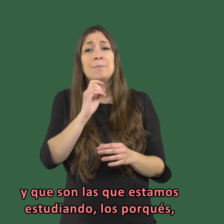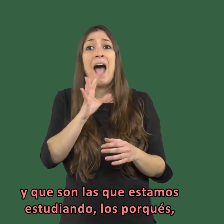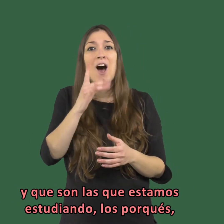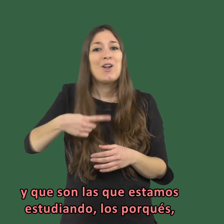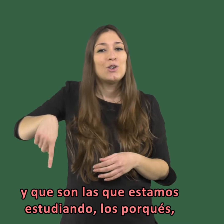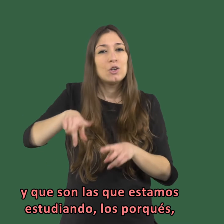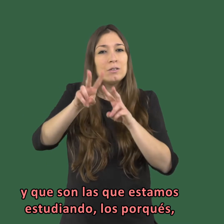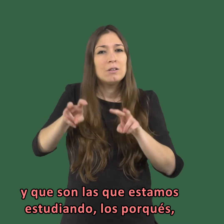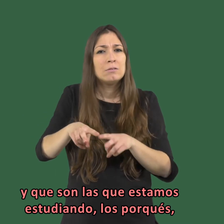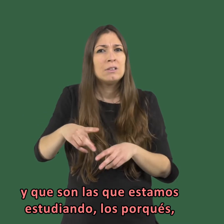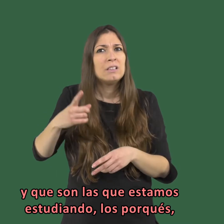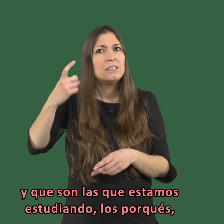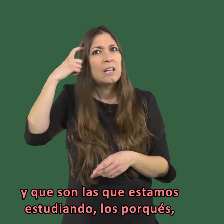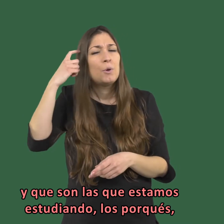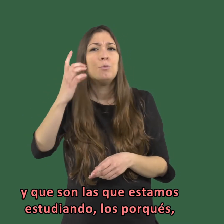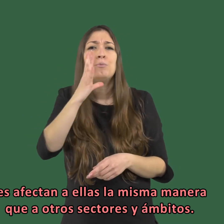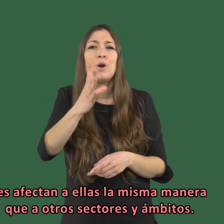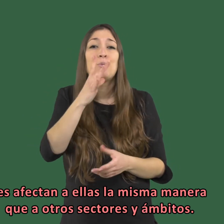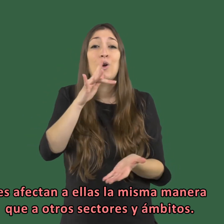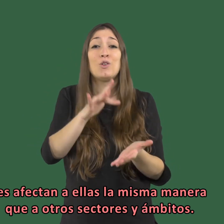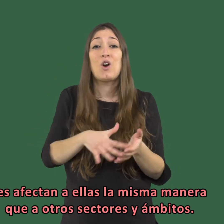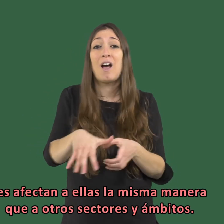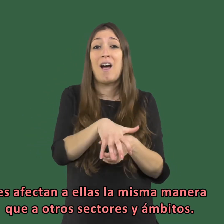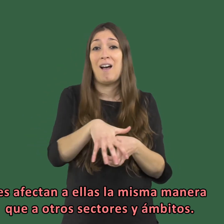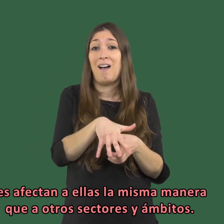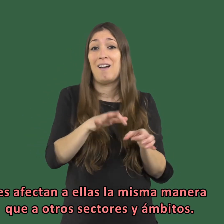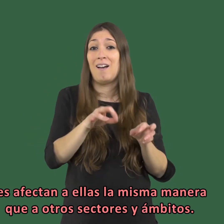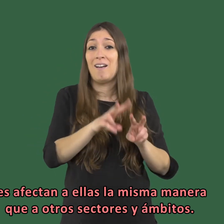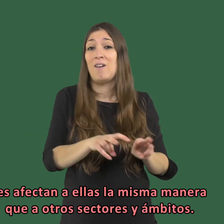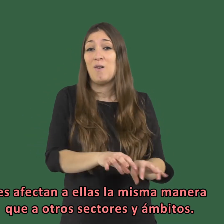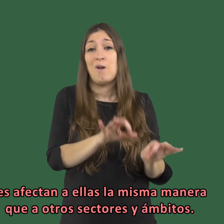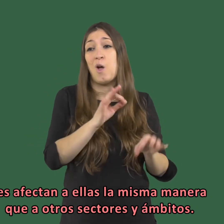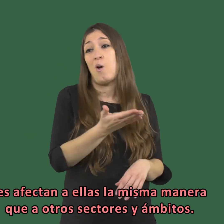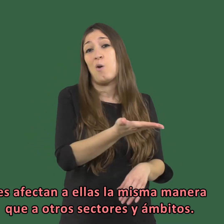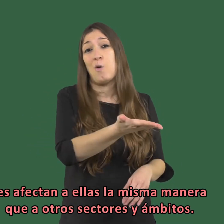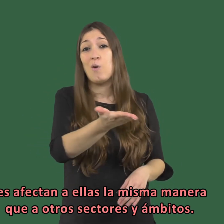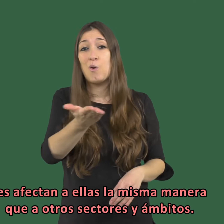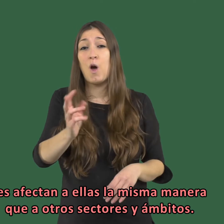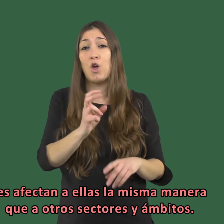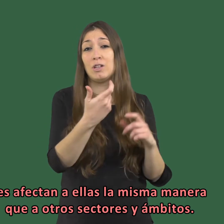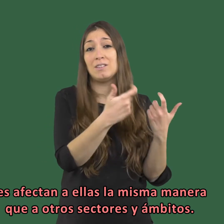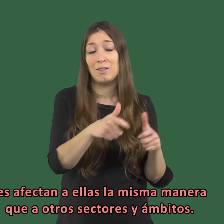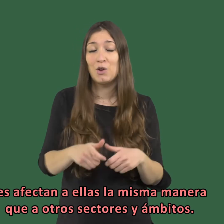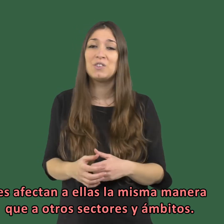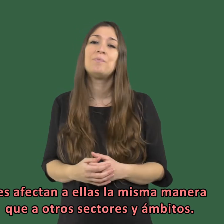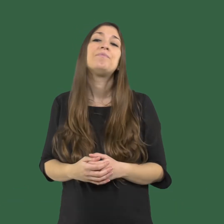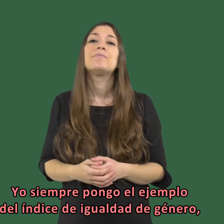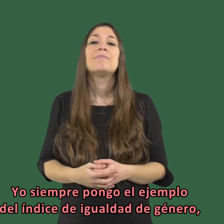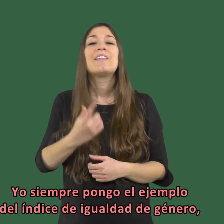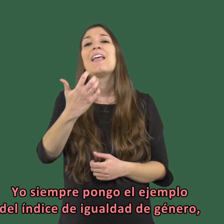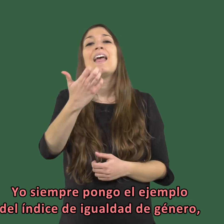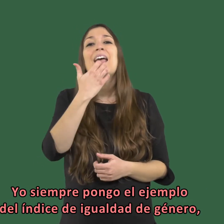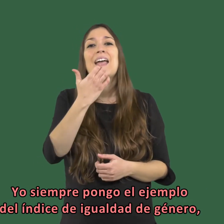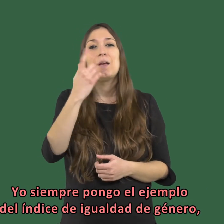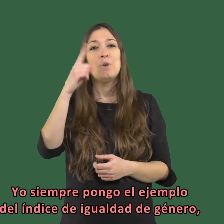son las que estamos estudiando, ¿no? Los porqués les aplican, ¿no? Y les afectan a ellas de la misma manera que a otros sectores y ámbitos. Yo siempre